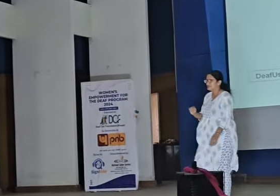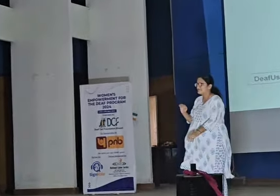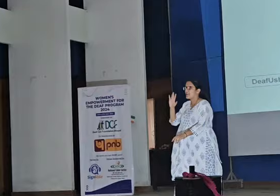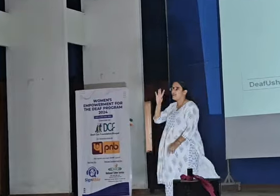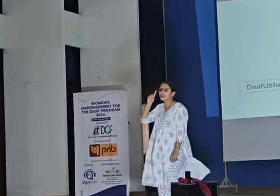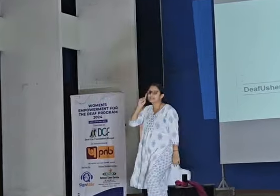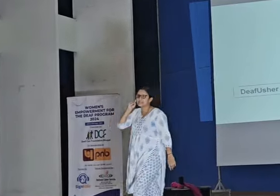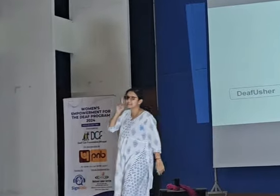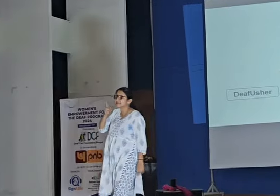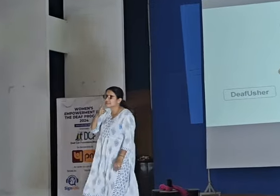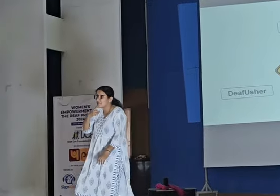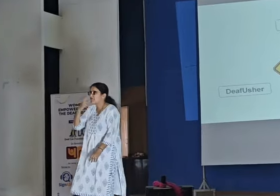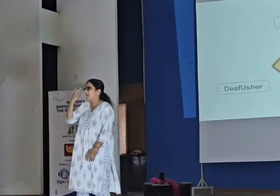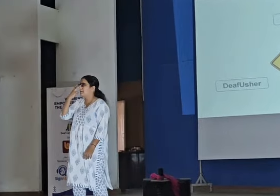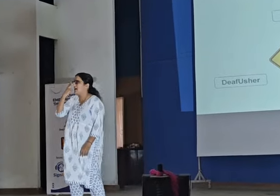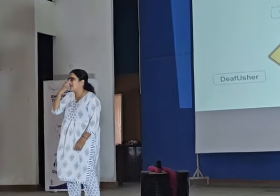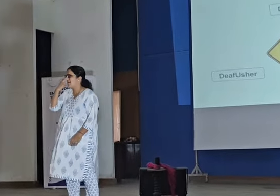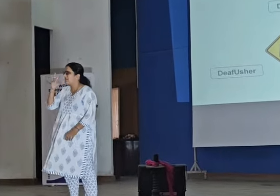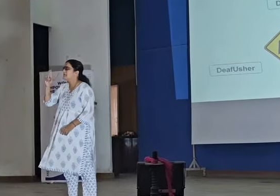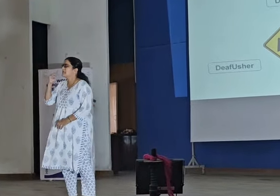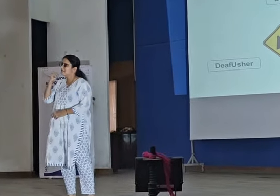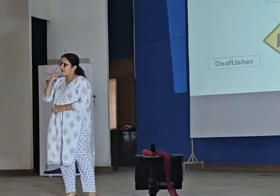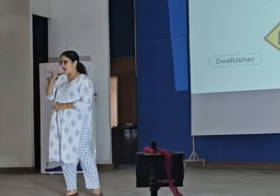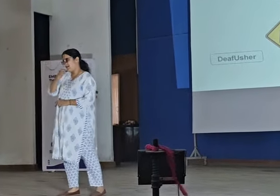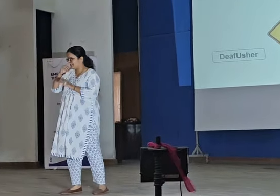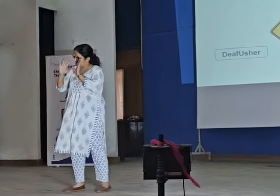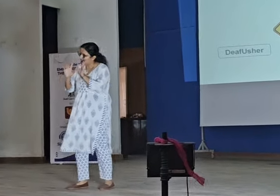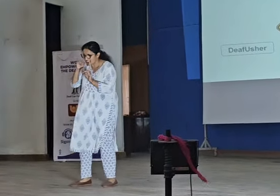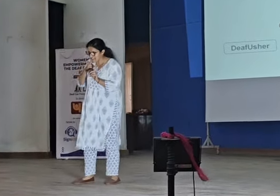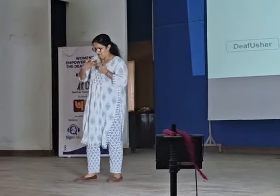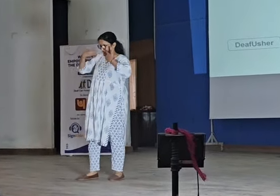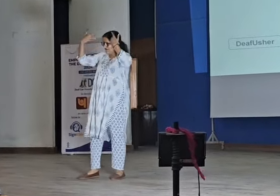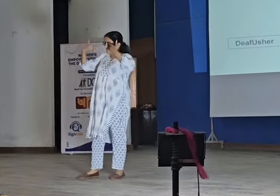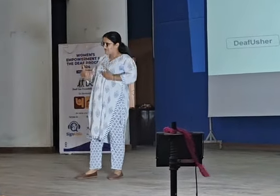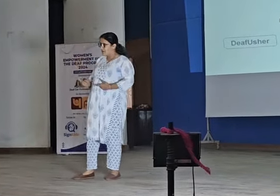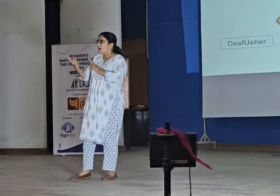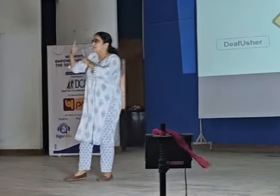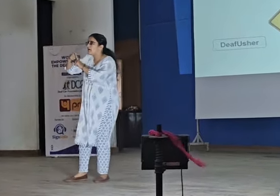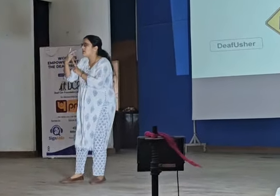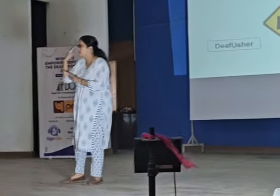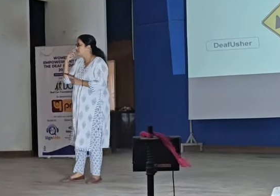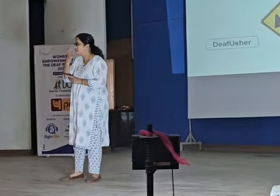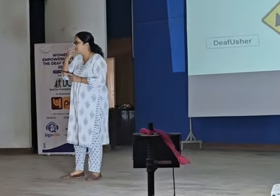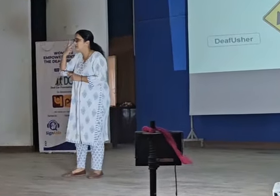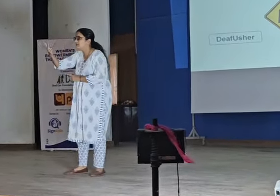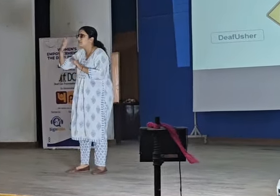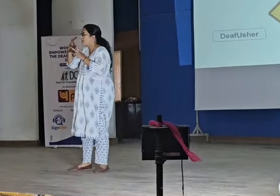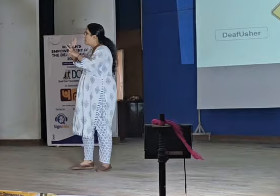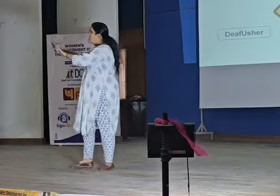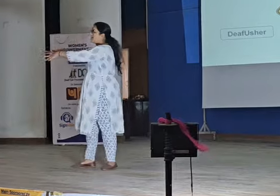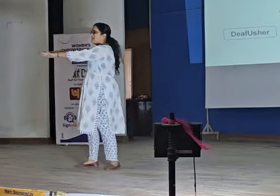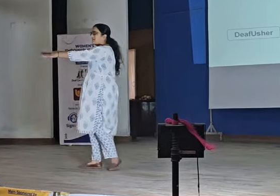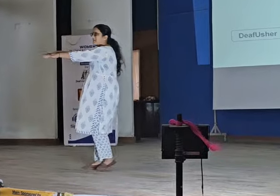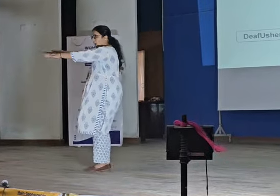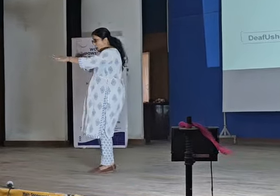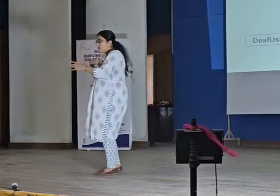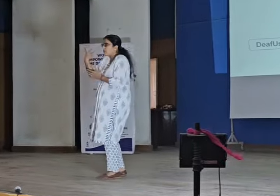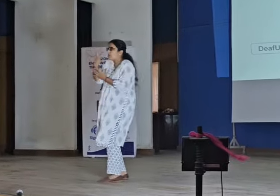ओके यहाँ पे क्या है आप देख पा रहे हैं डेफ ब्लाइंड, डेफ ब्लाइंड जो पर्सन है जैसे कि मैं डेफ प्लस पर्सन हूँ साथ ही में मैं क्या हूँ एक